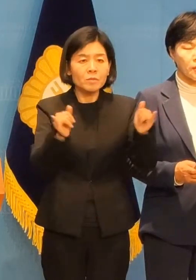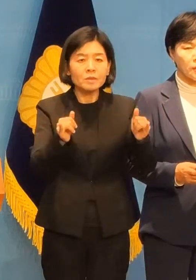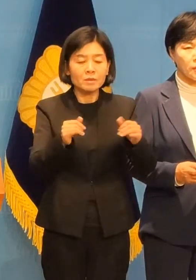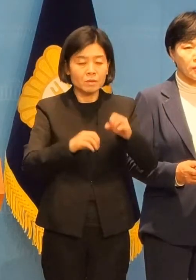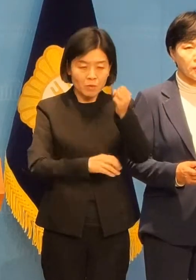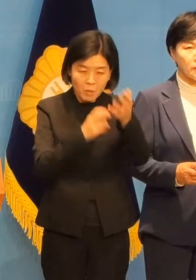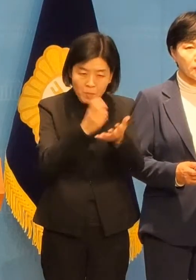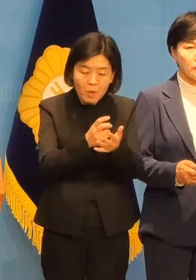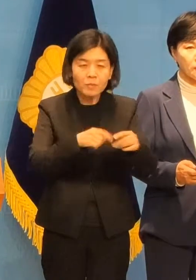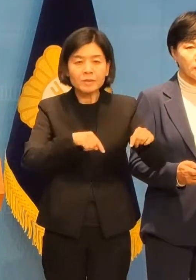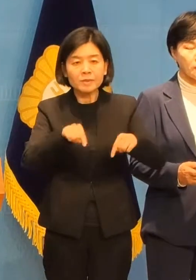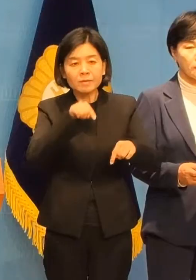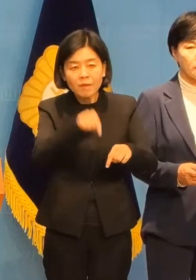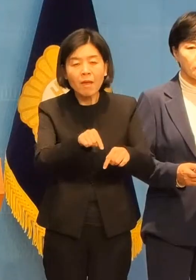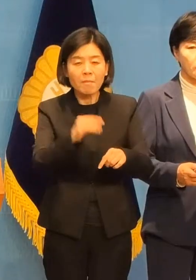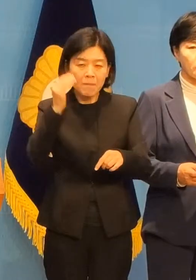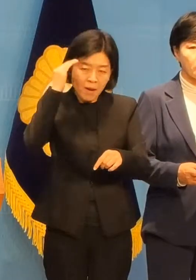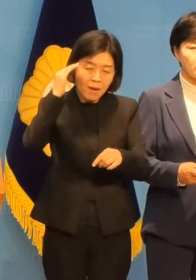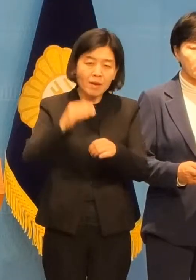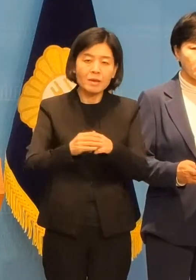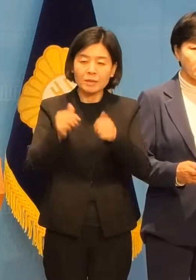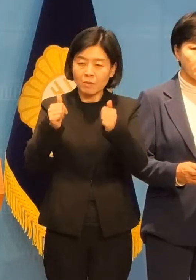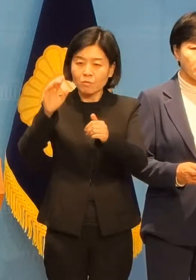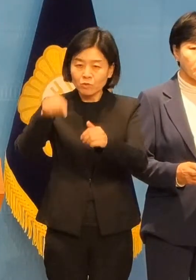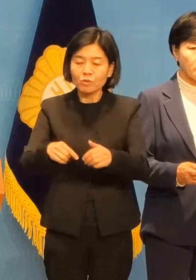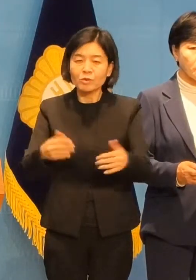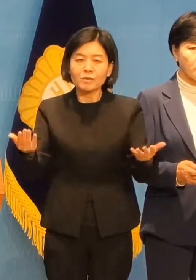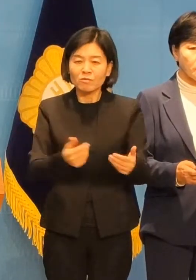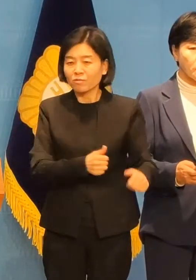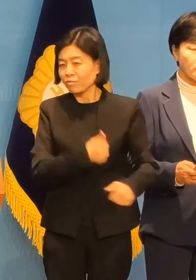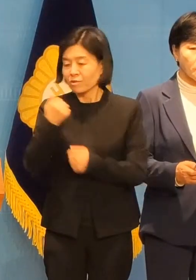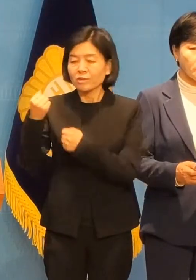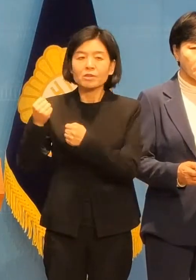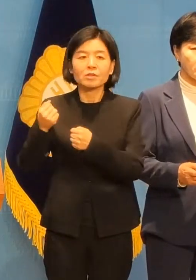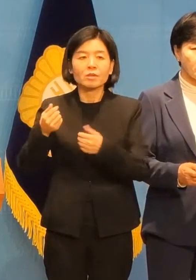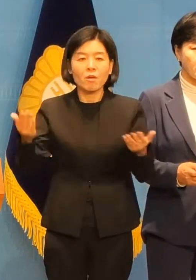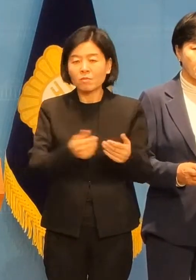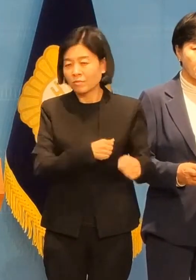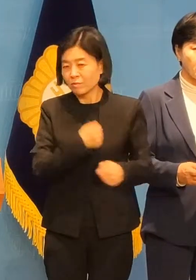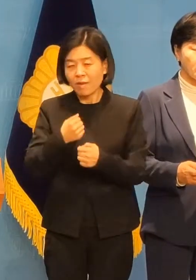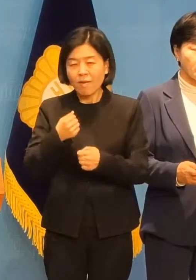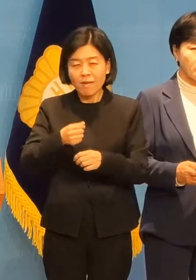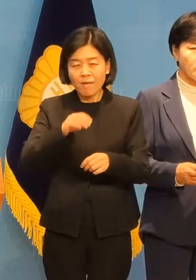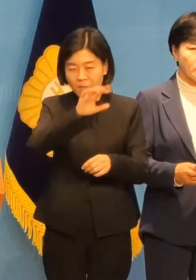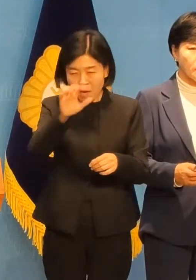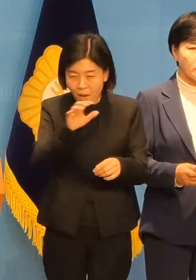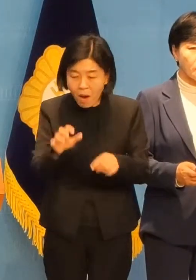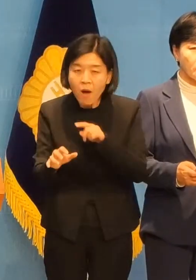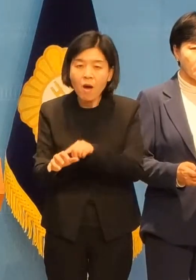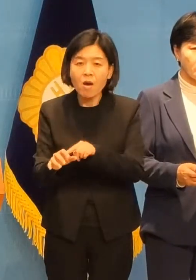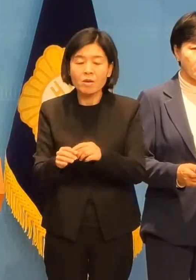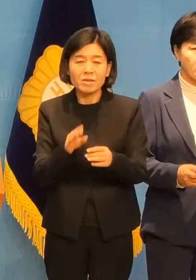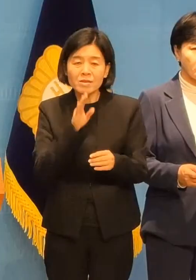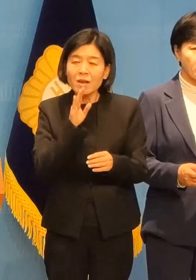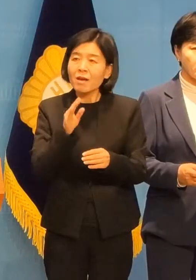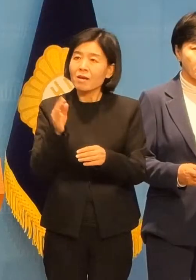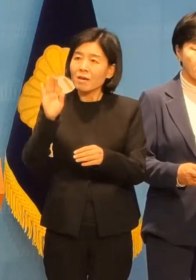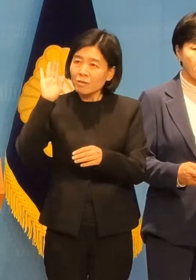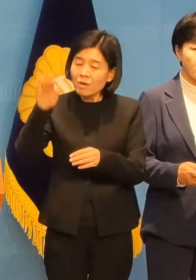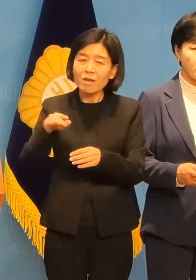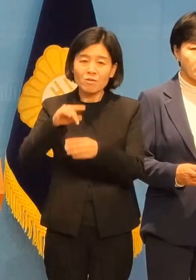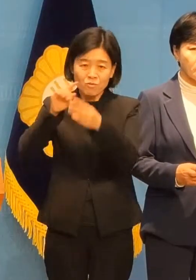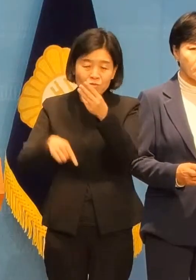대한 직무유기입니다. 사법부의 거듭된 업무 태만으로 인해서 이러다 윤석열마저 풀려나는